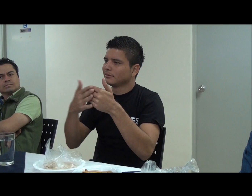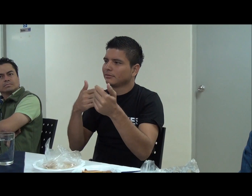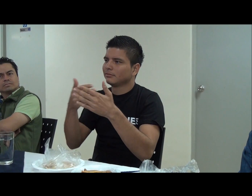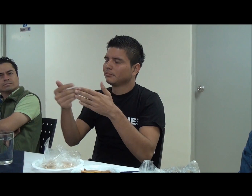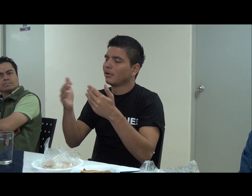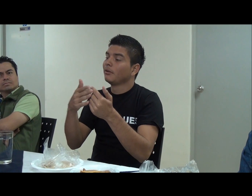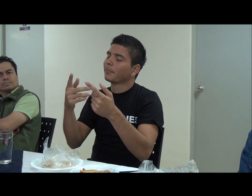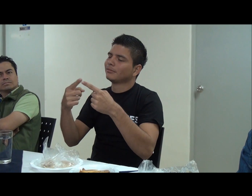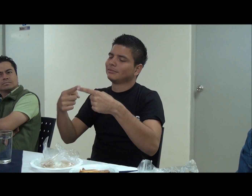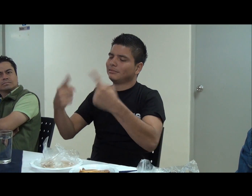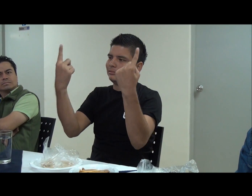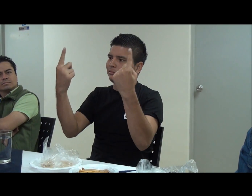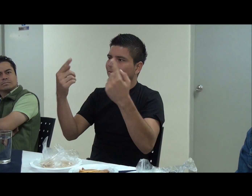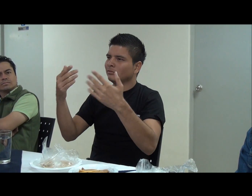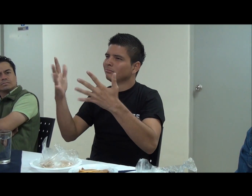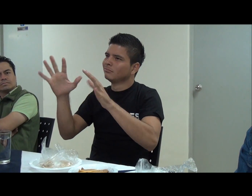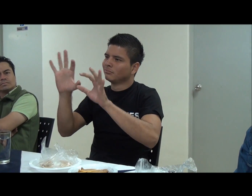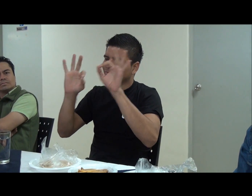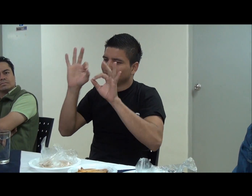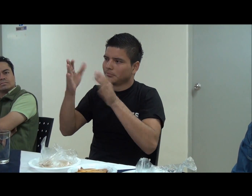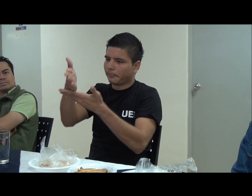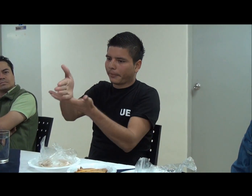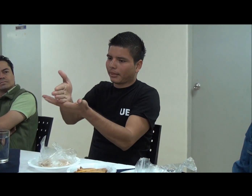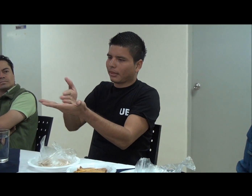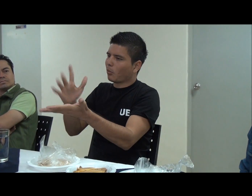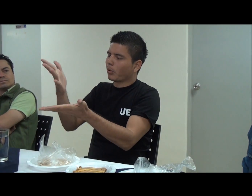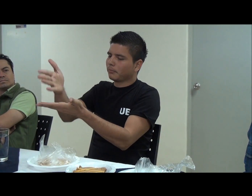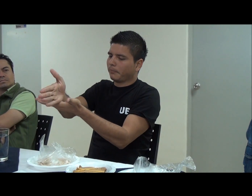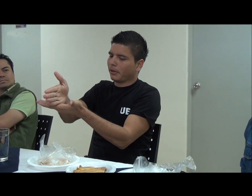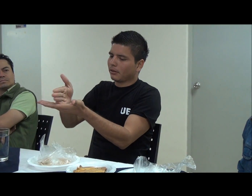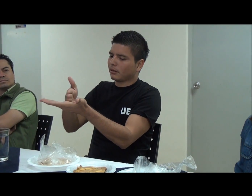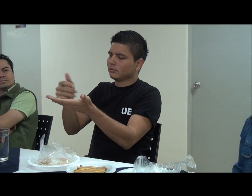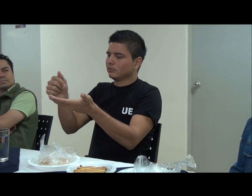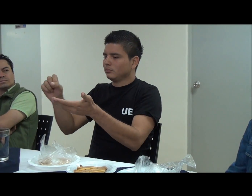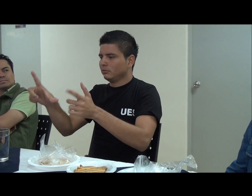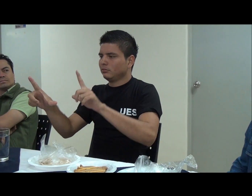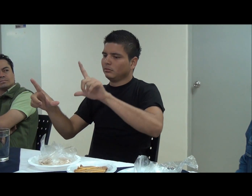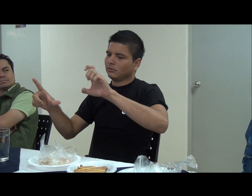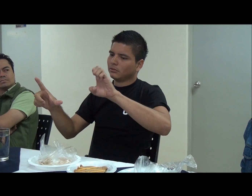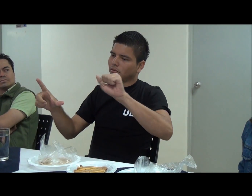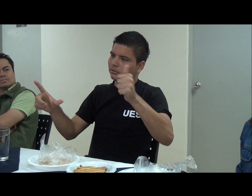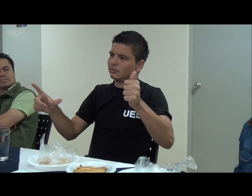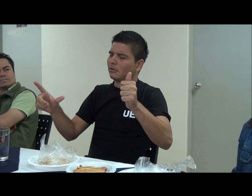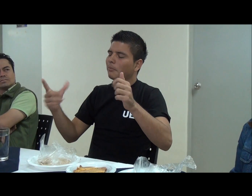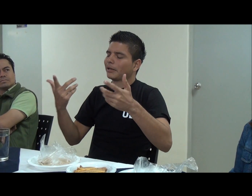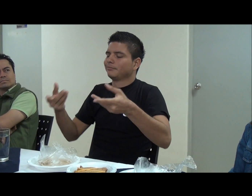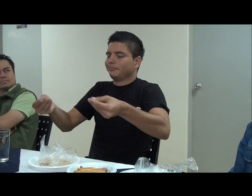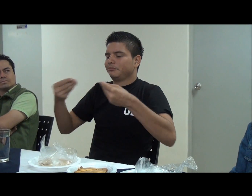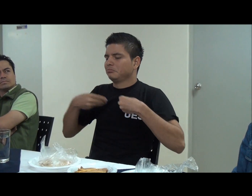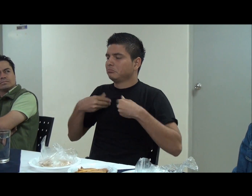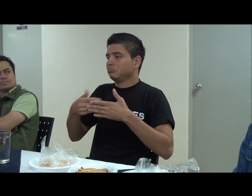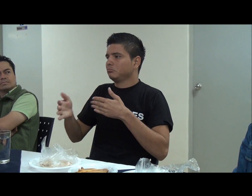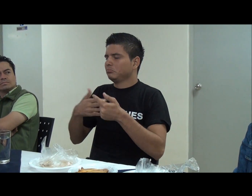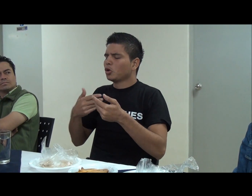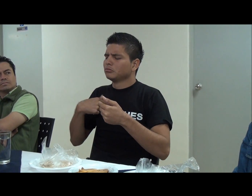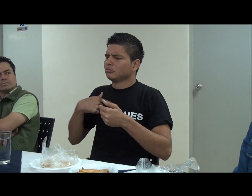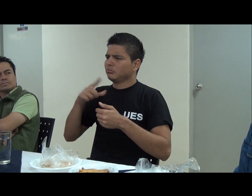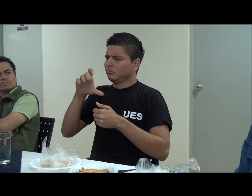acoplando. Pero hay como una parte también que es de